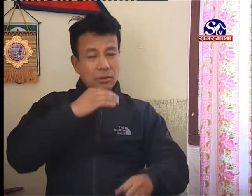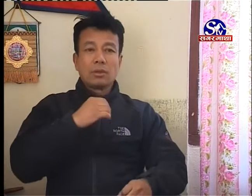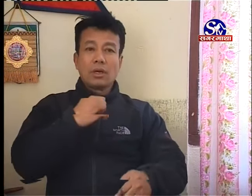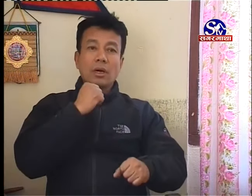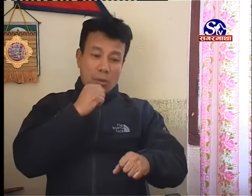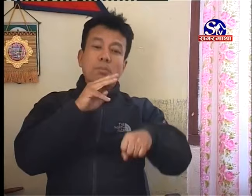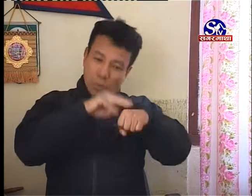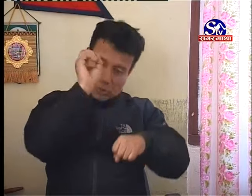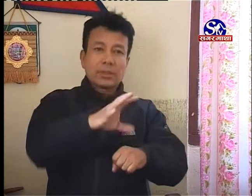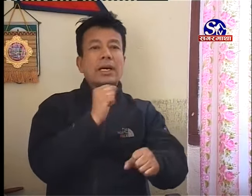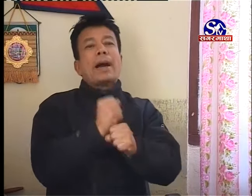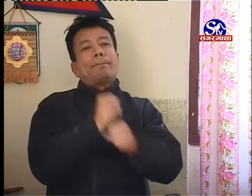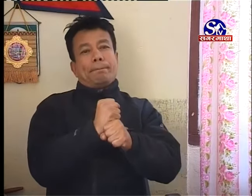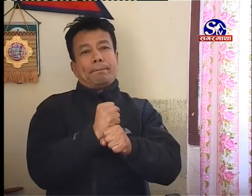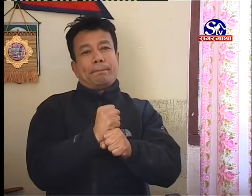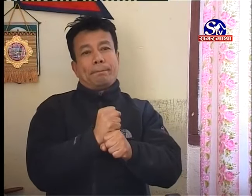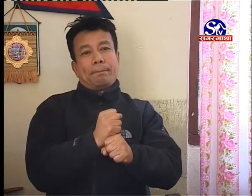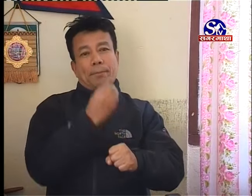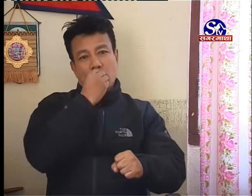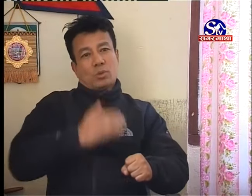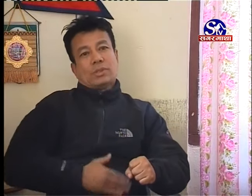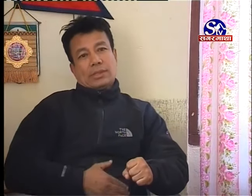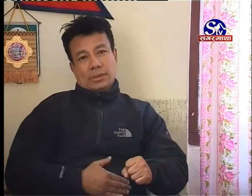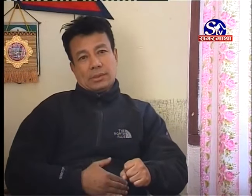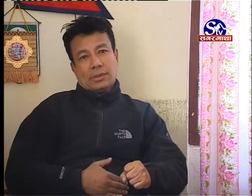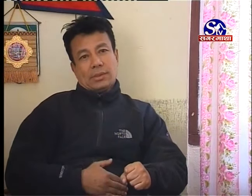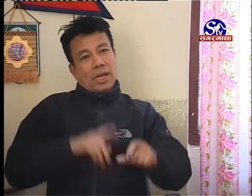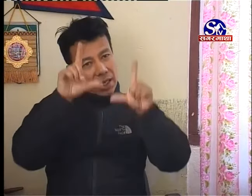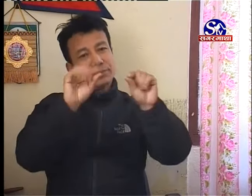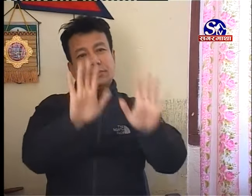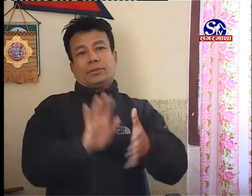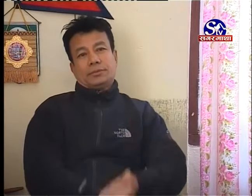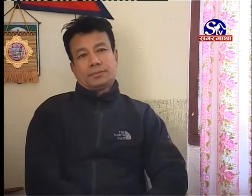रोजगारको मौका दिने, कामको व्यवस्था गर्ने हामी त्यो आशा गरेका छौँ।